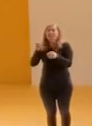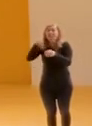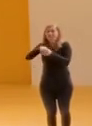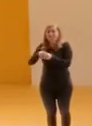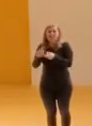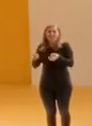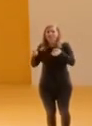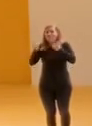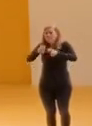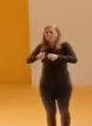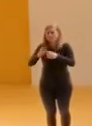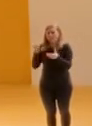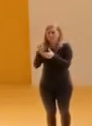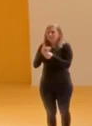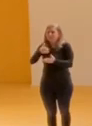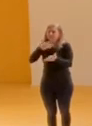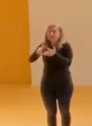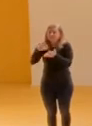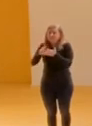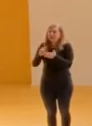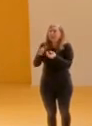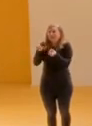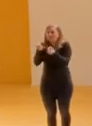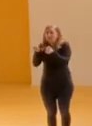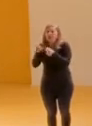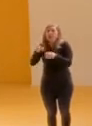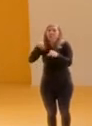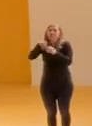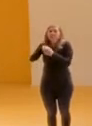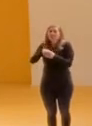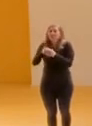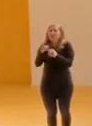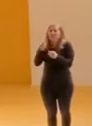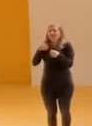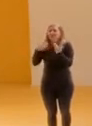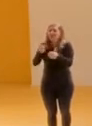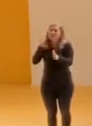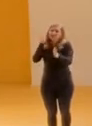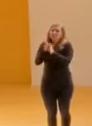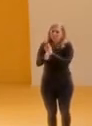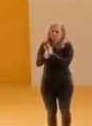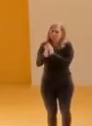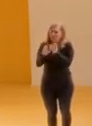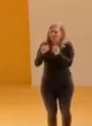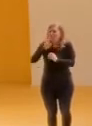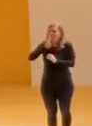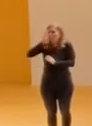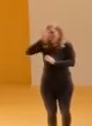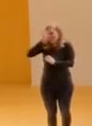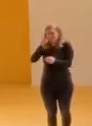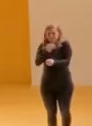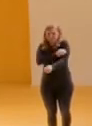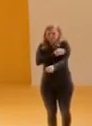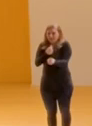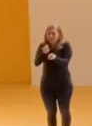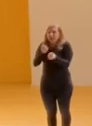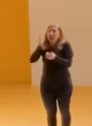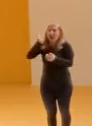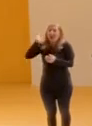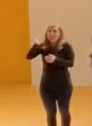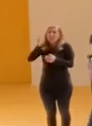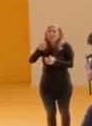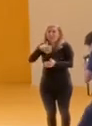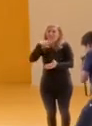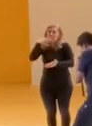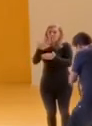pieniężne produkują coś fizycznego co nie daje bezpośredniej fizycznej użyteczności coś materialnego co potem jest gdzieś